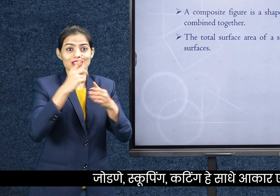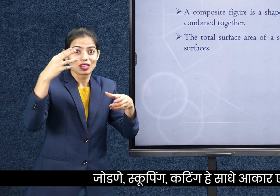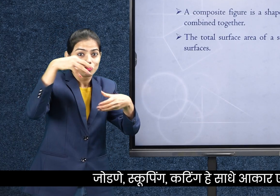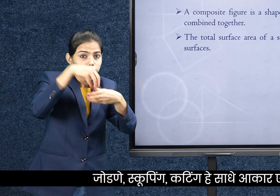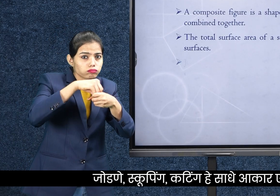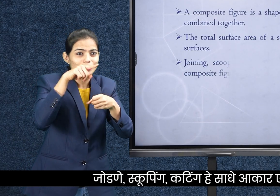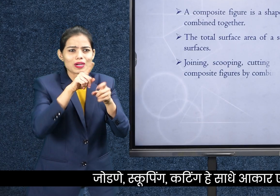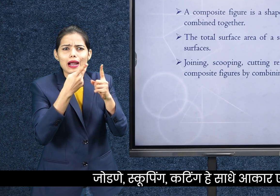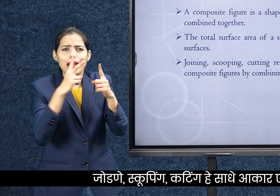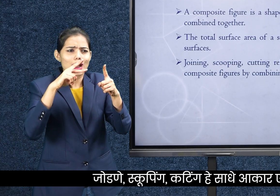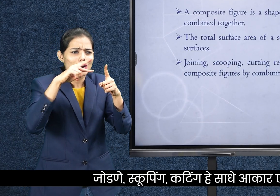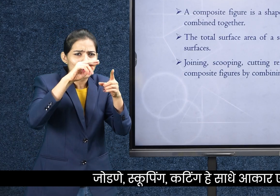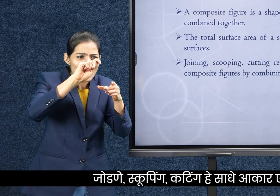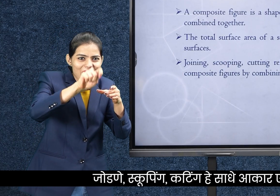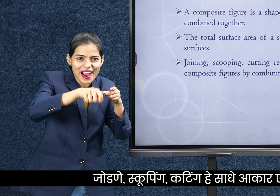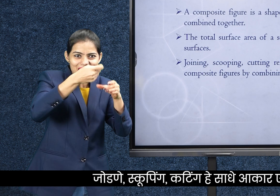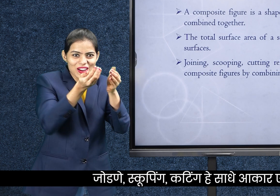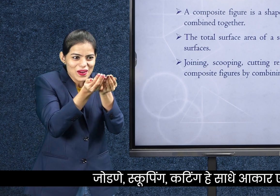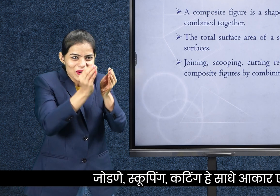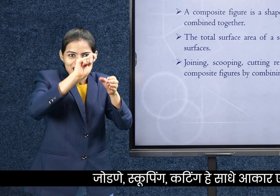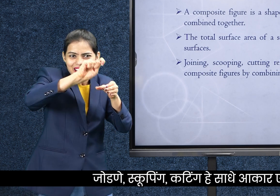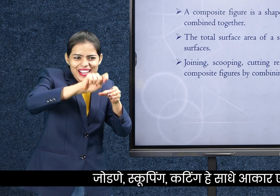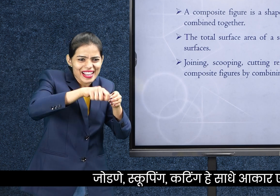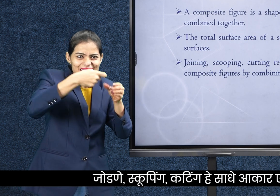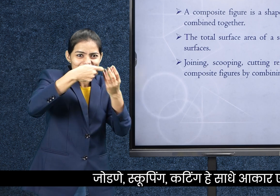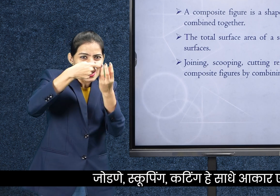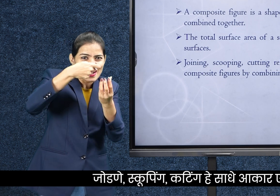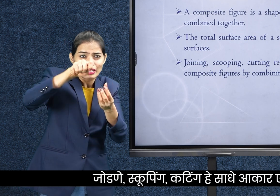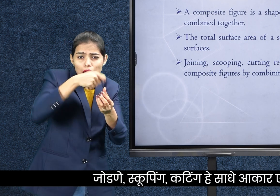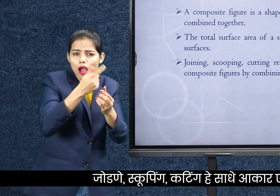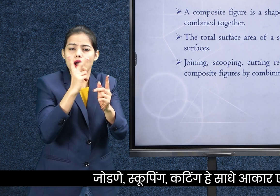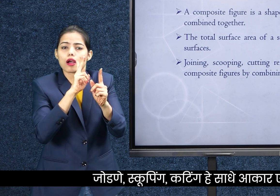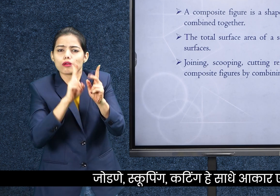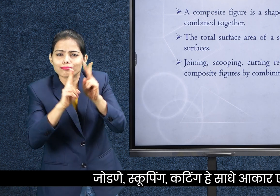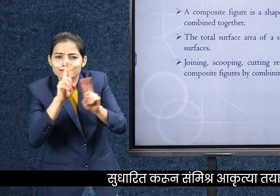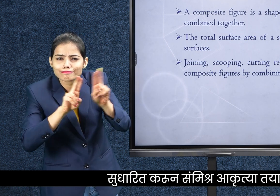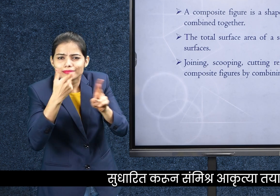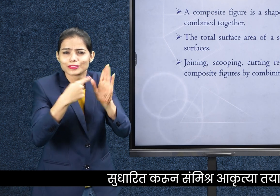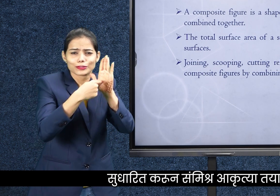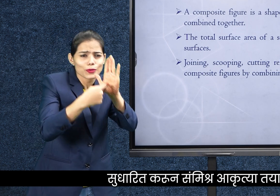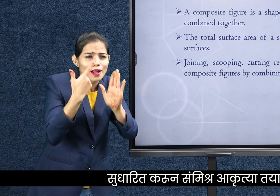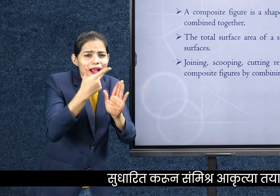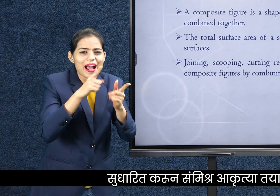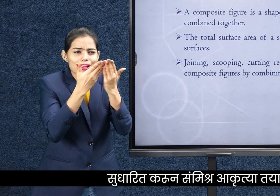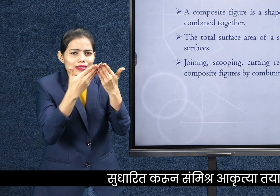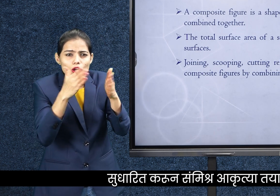जोडणे, स्कूपिंग, कटिंग हे साधे आकार एकत्र करून किंवा सुधारित करून संमिश्र आकृत्या